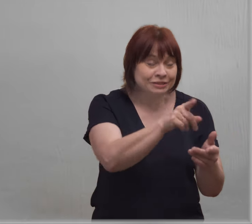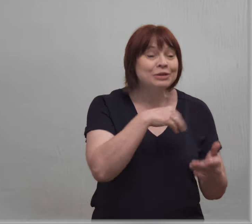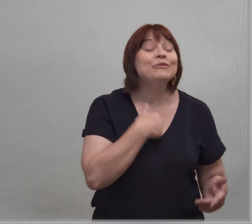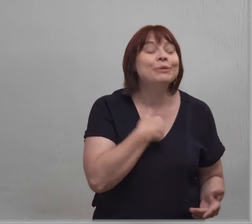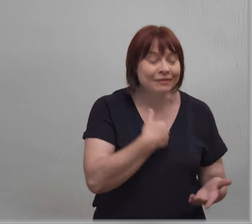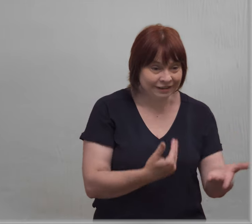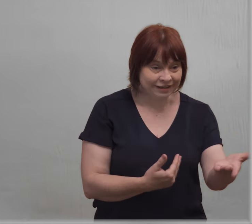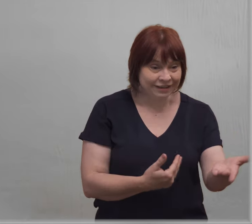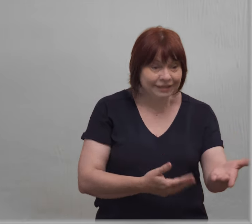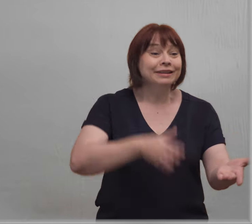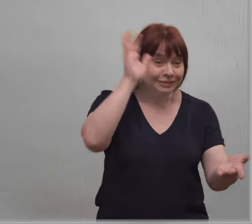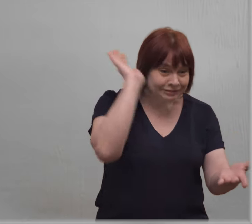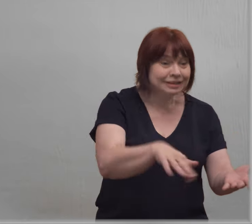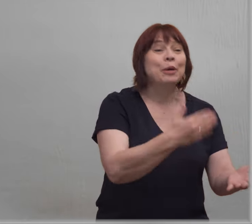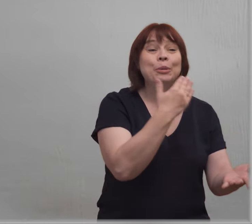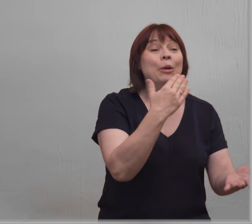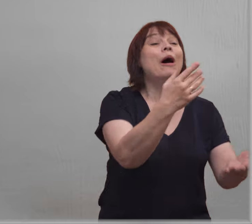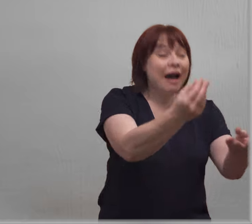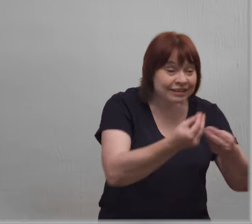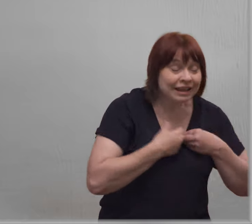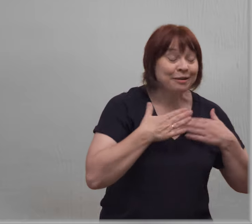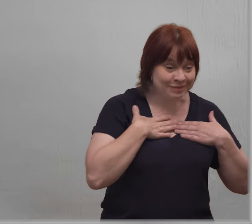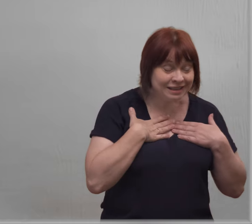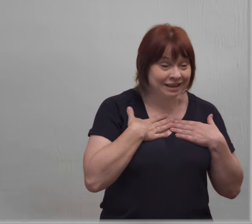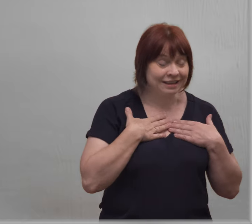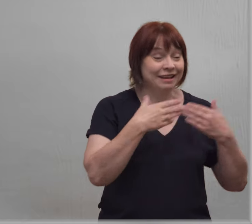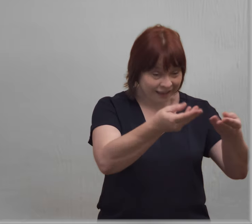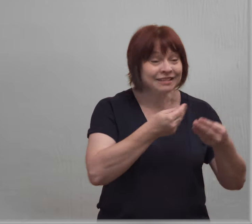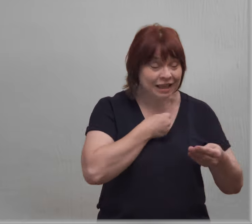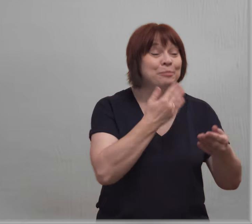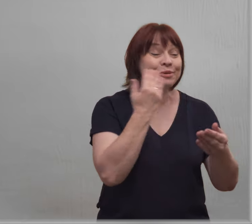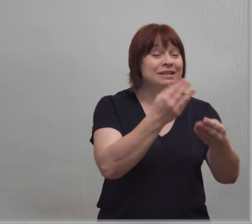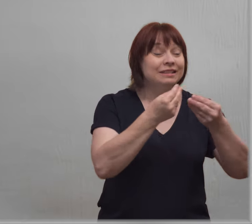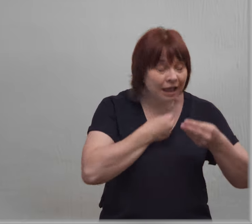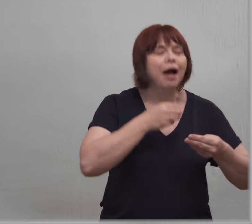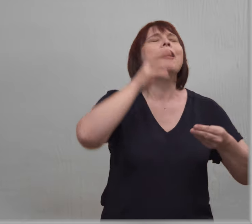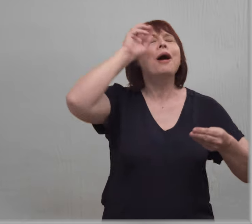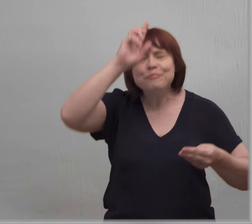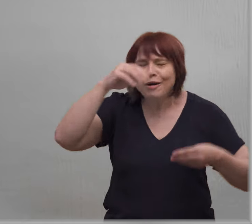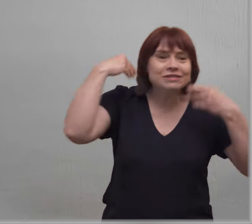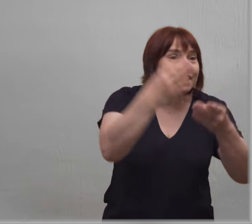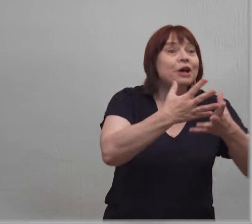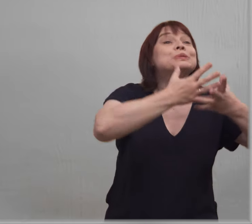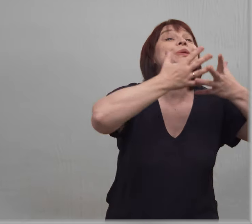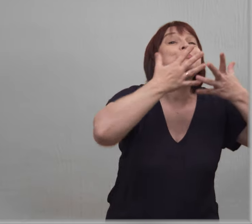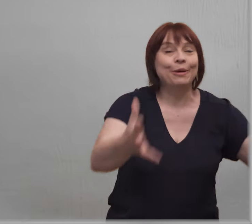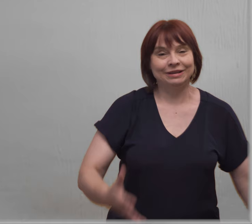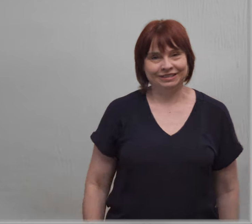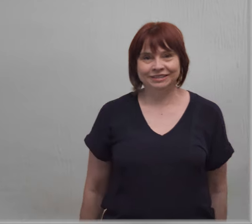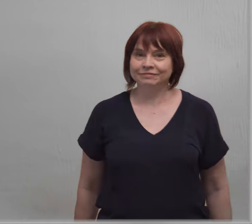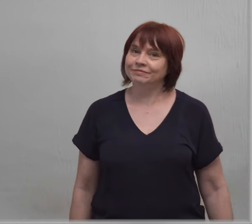вдова, отдай мне, отдай в Дом Божий. Как насчет такой веры, когда мы